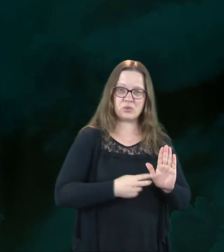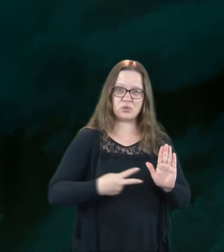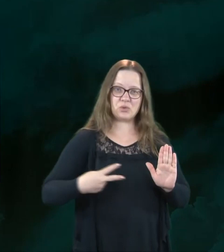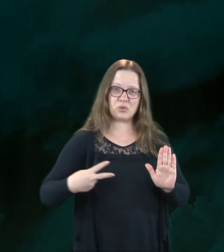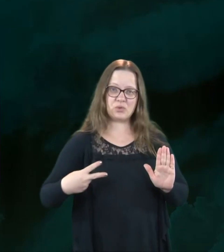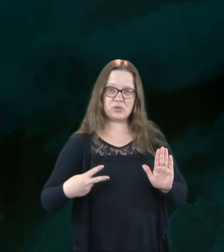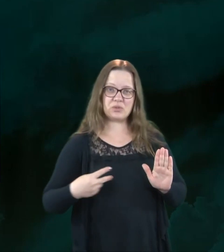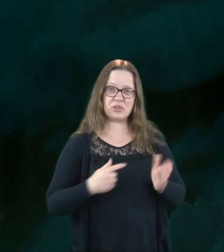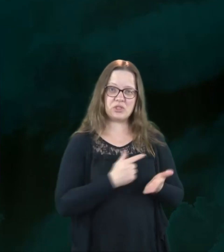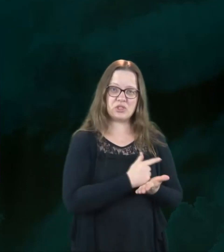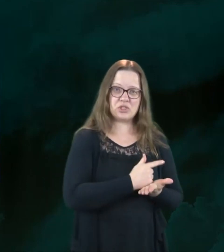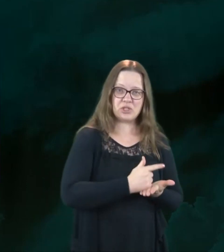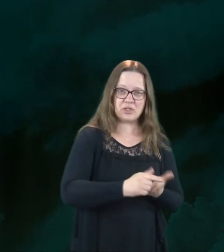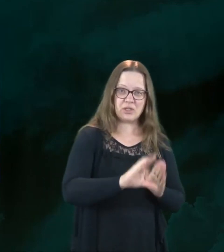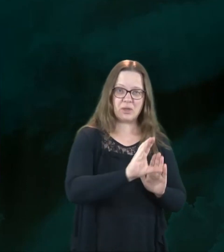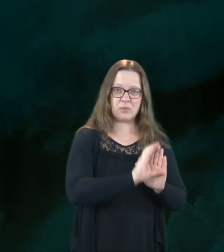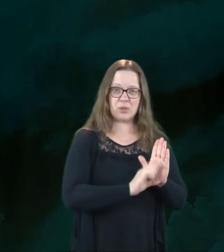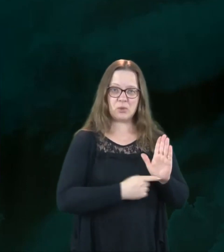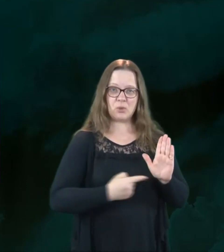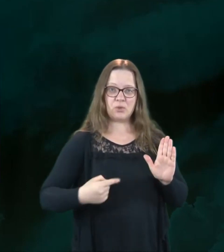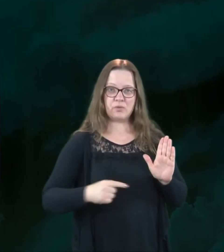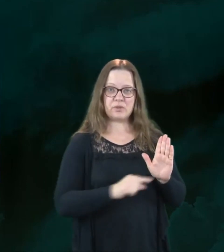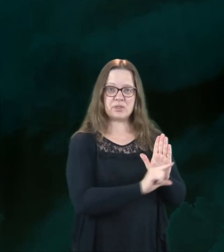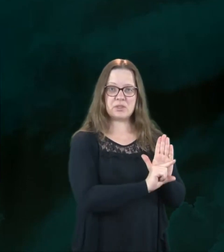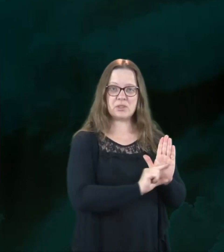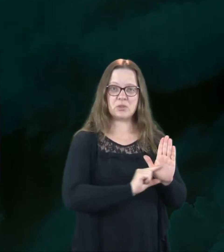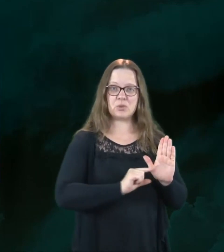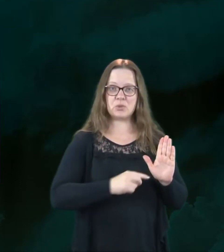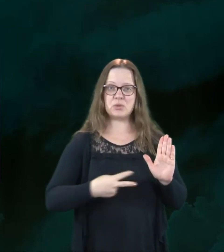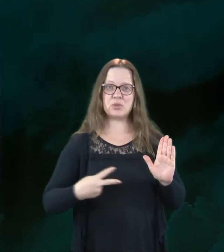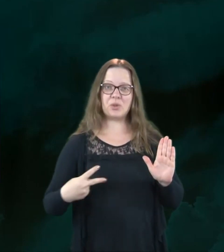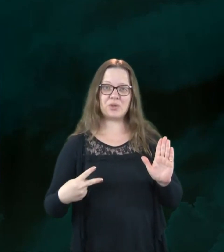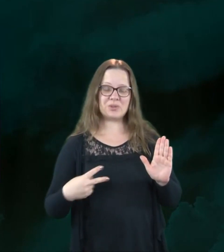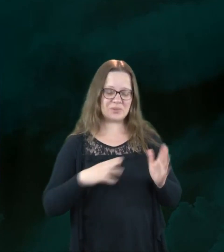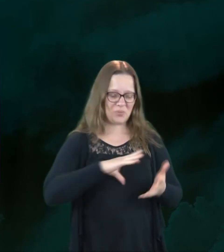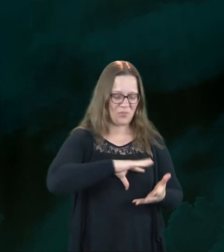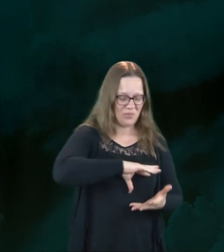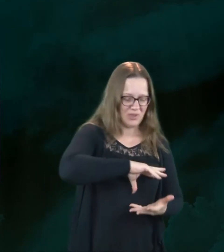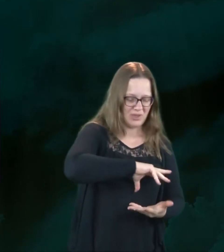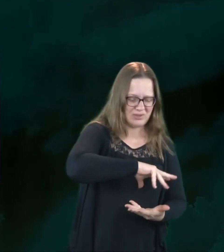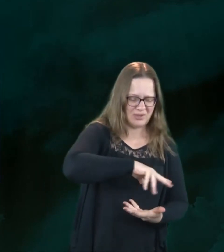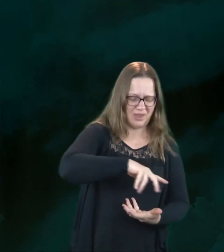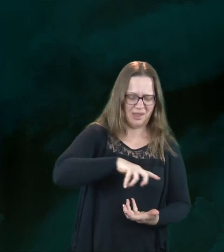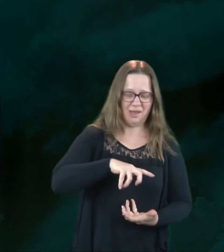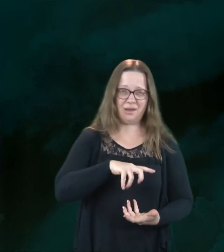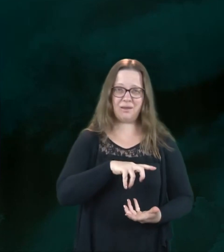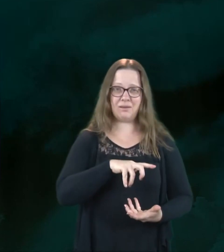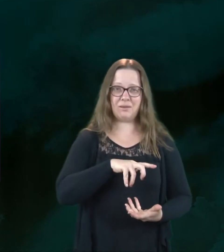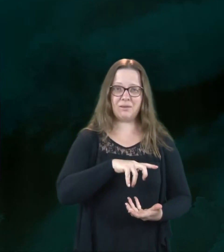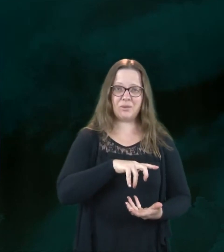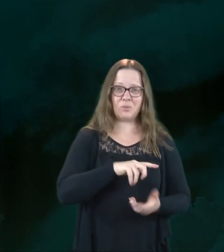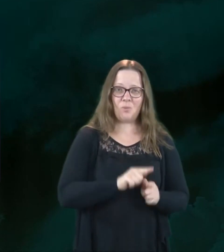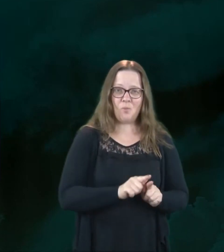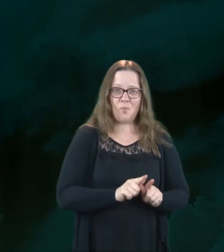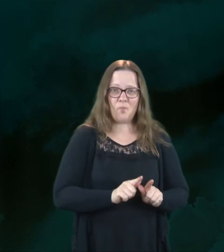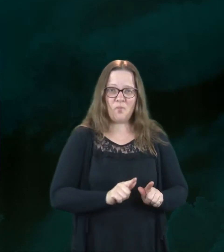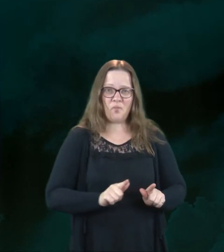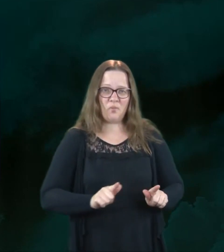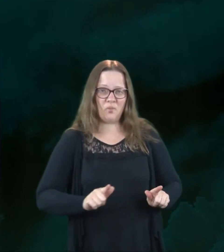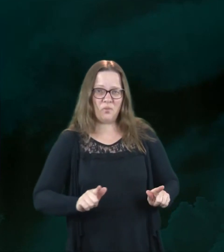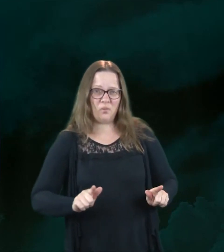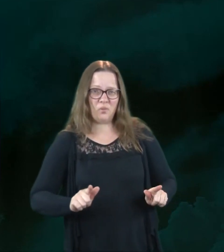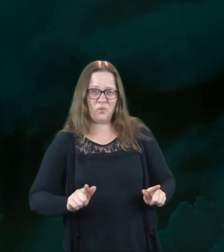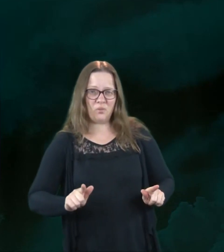Gênesis capítulo 1. A terra, porém, era sem forma e vazia. Deus nunca iria criar a terra